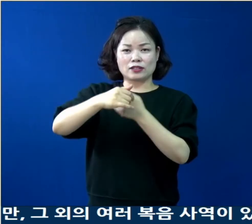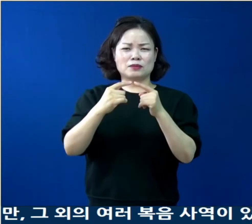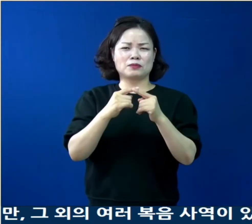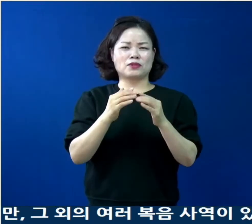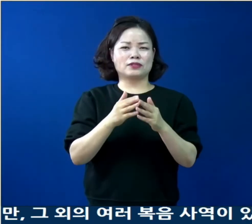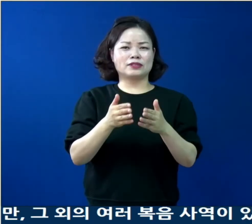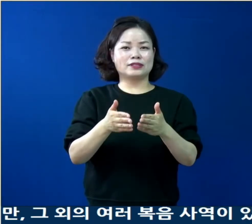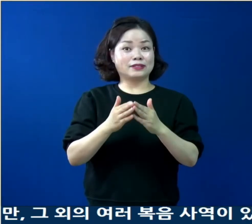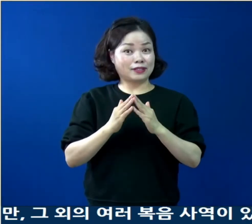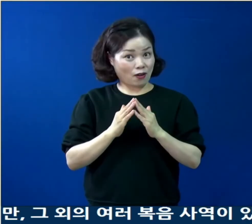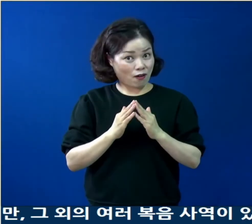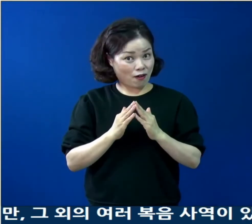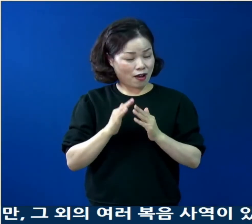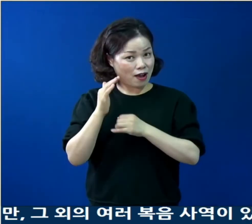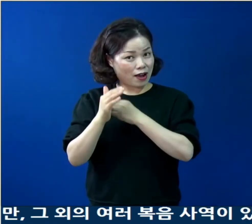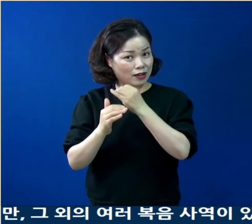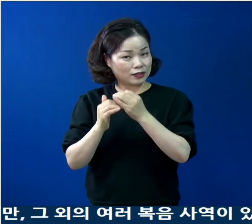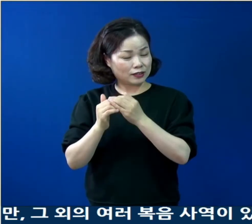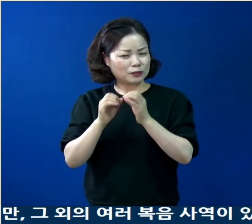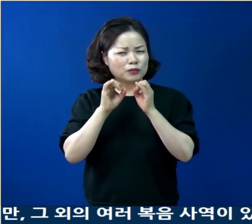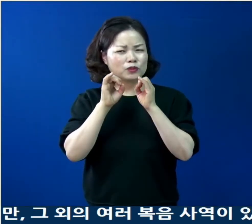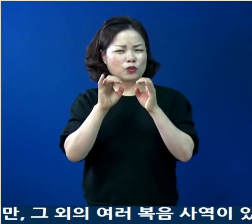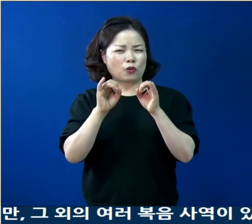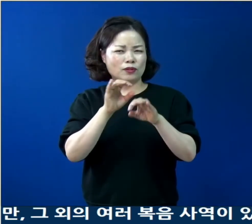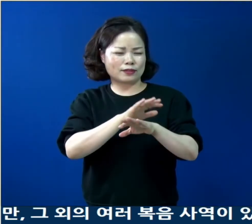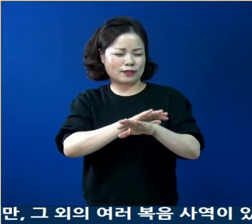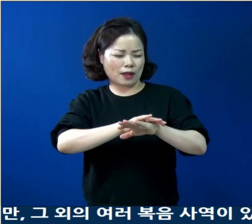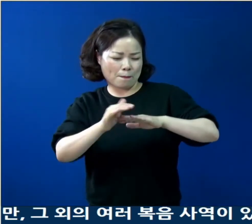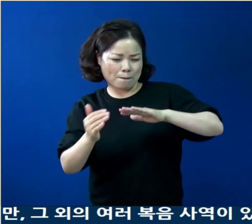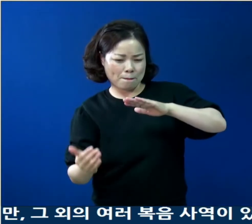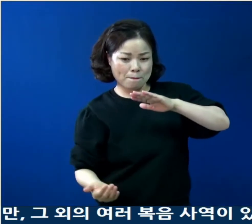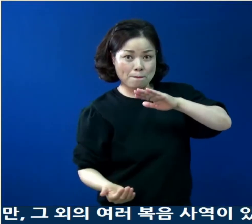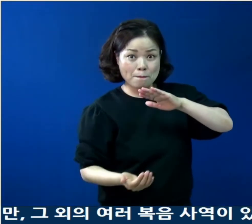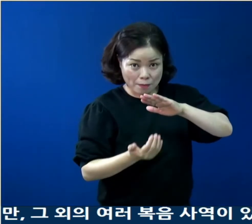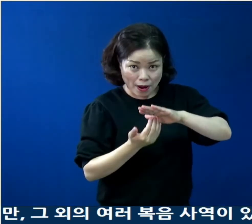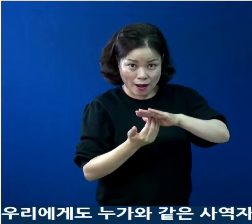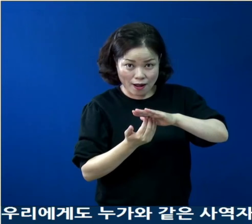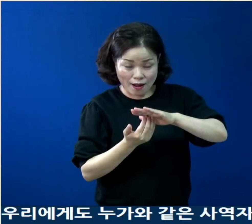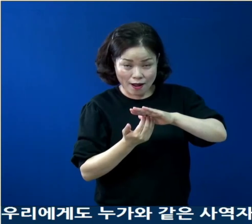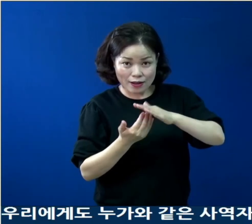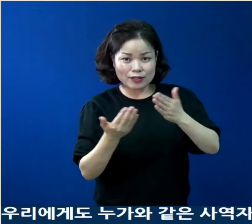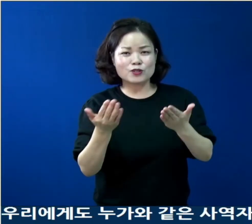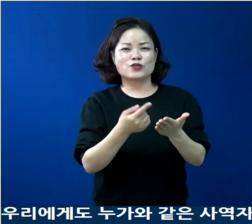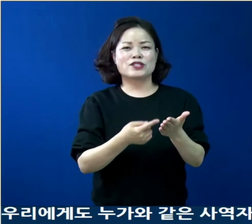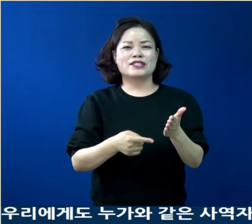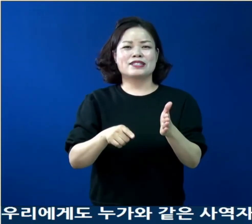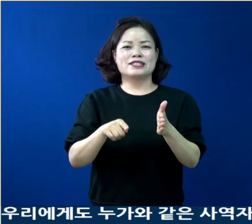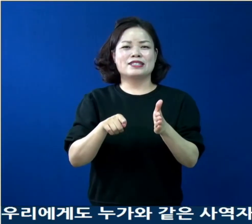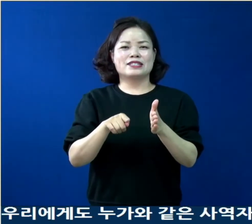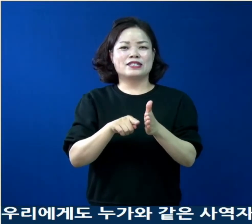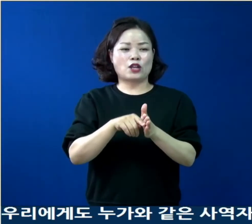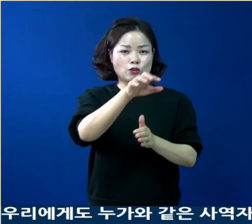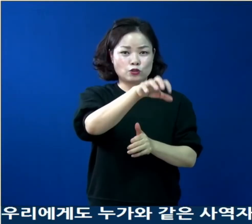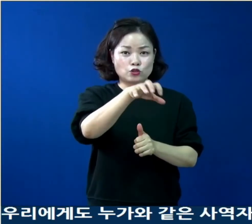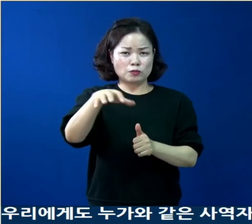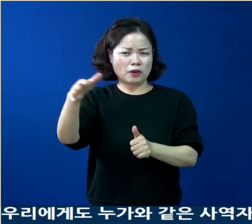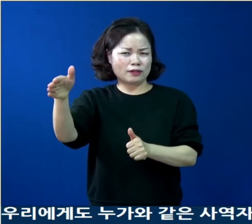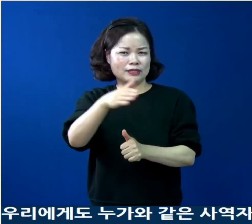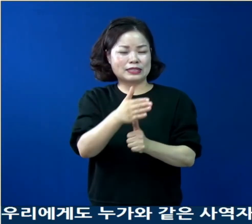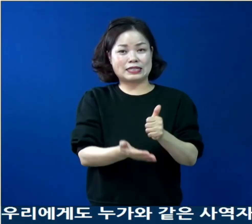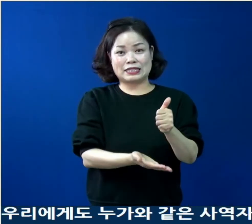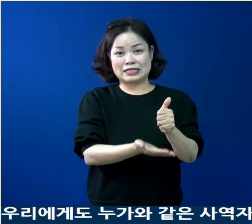교회들을 세워주면서 하나님의 선교가 잘 이루어질 수 있는 그 일을 위해서 주변으로부터